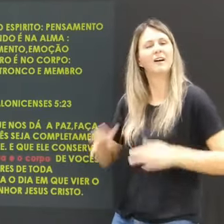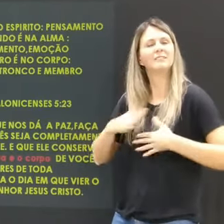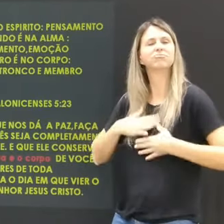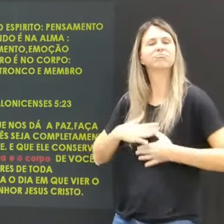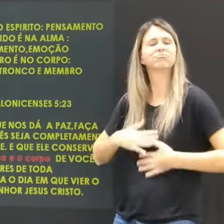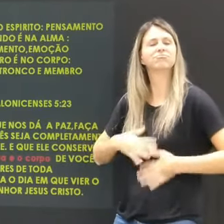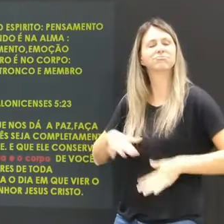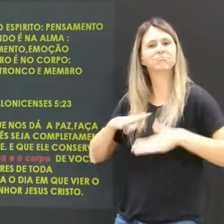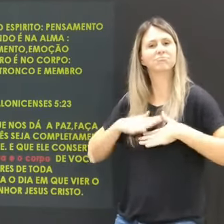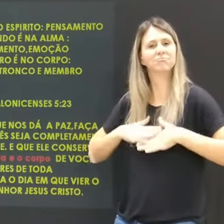nosso espírito.